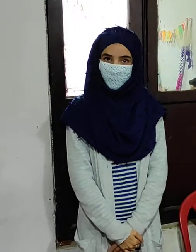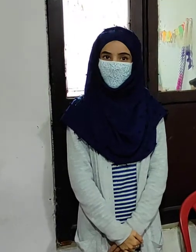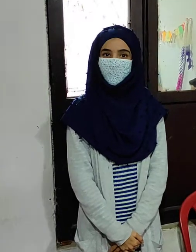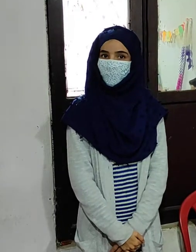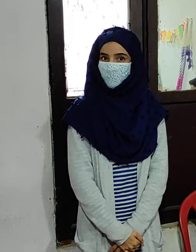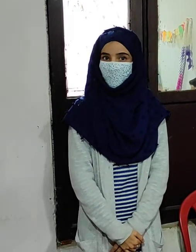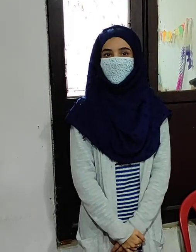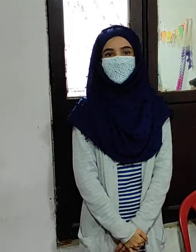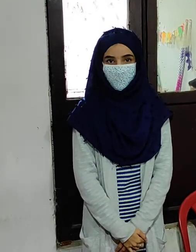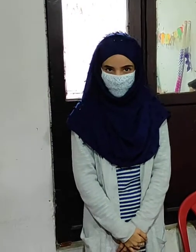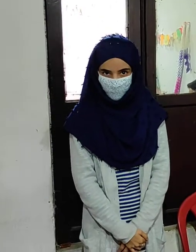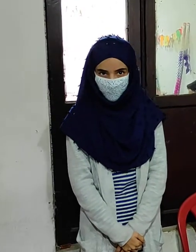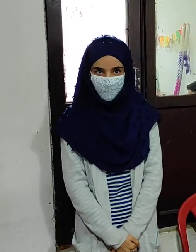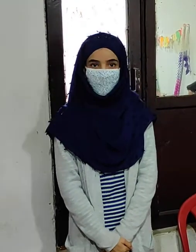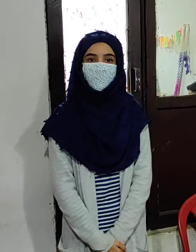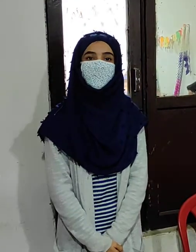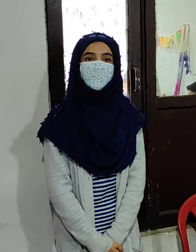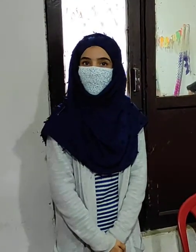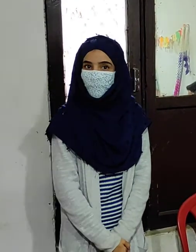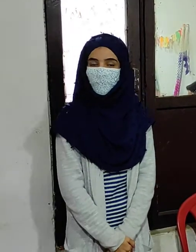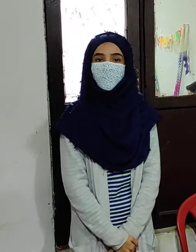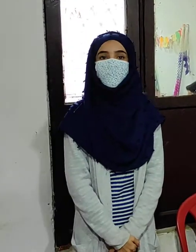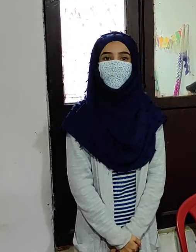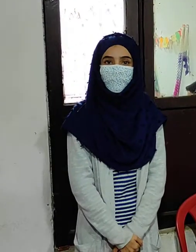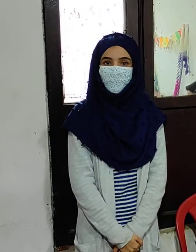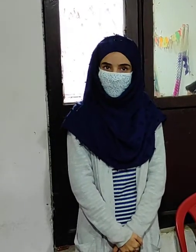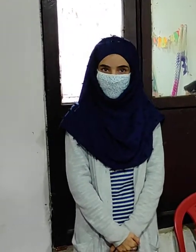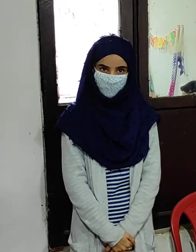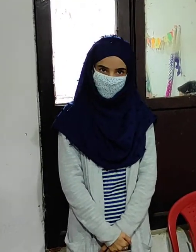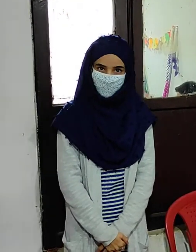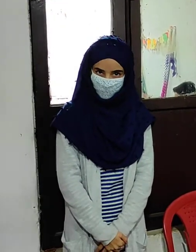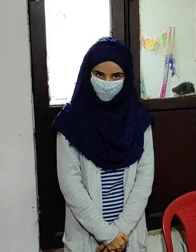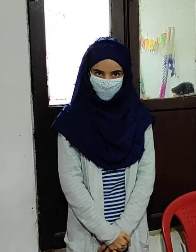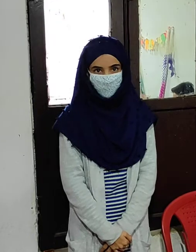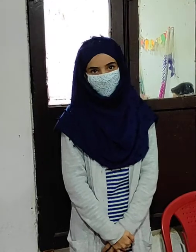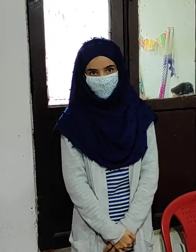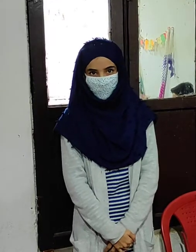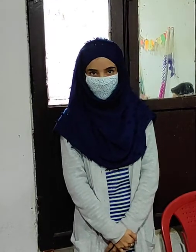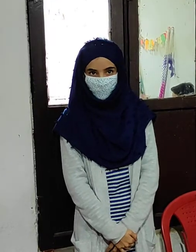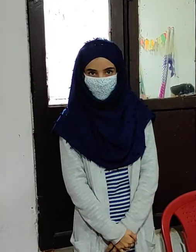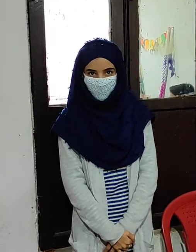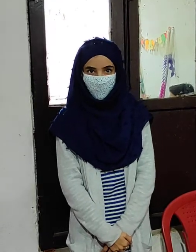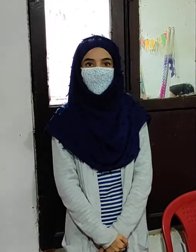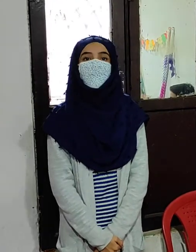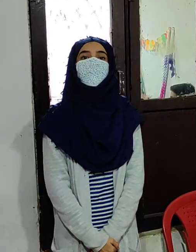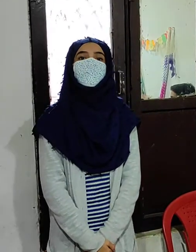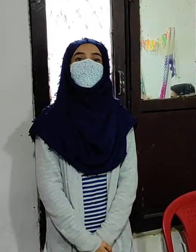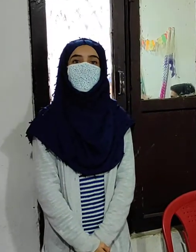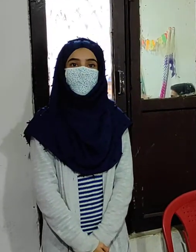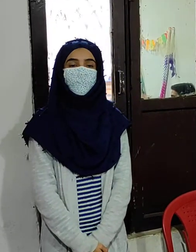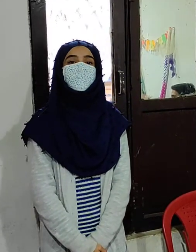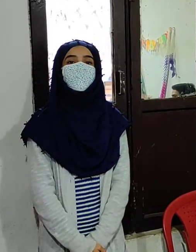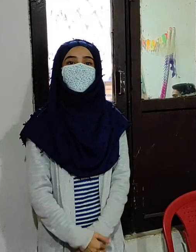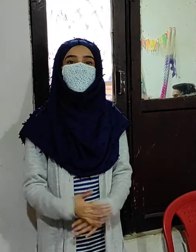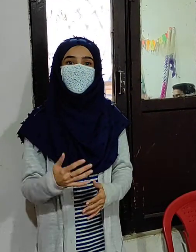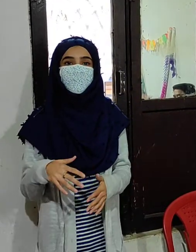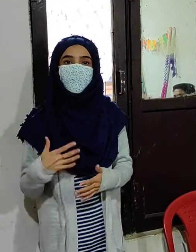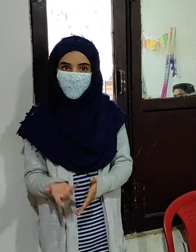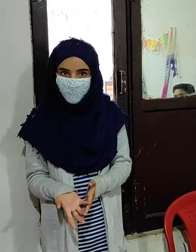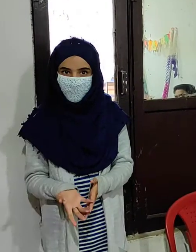हेलो, मेरा टॉपिक है सेल वॉल। सेल वॉल एक नॉन लिविंग रिजिड स्ट्रक्चर होता है, रफ स्ट्रक्चर होता है। सेल वॉल एक कवरिंग,